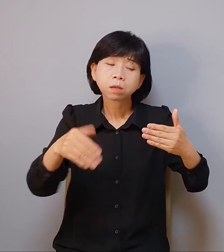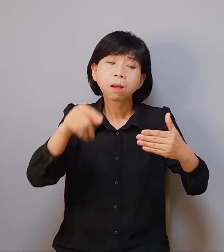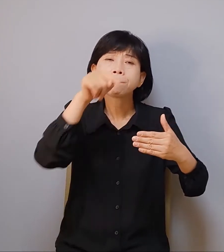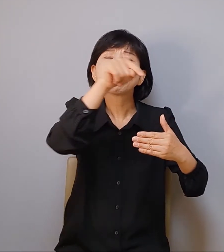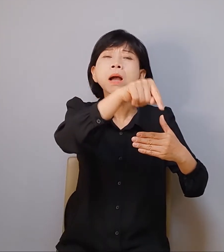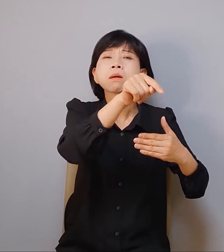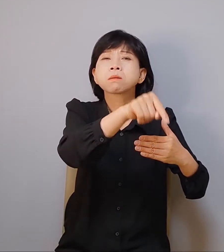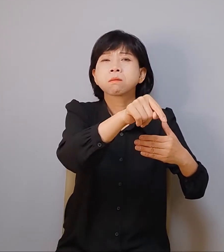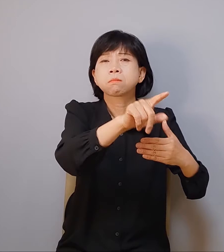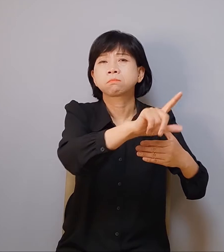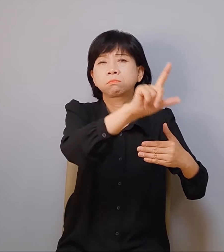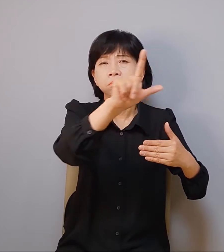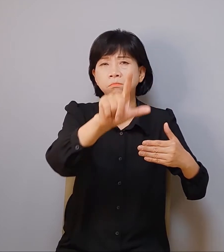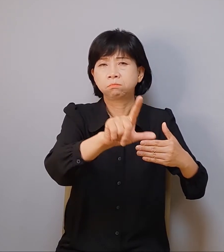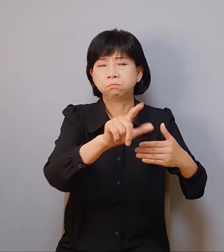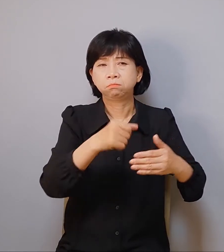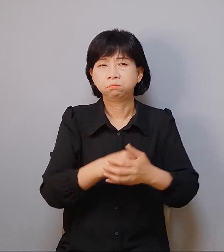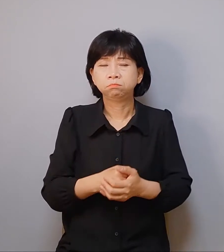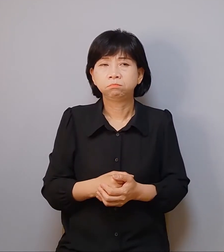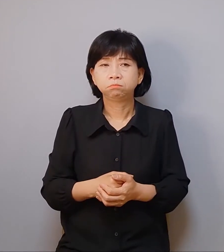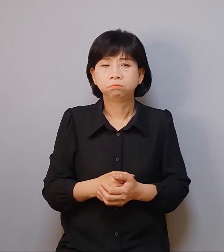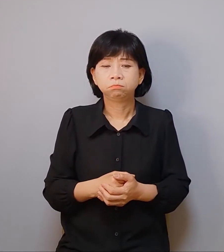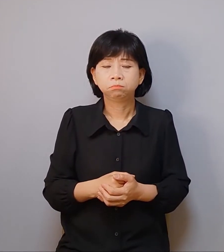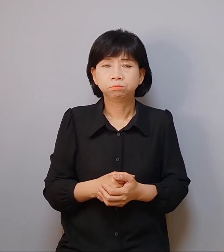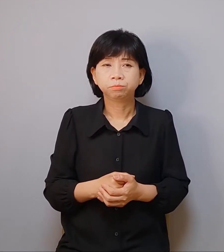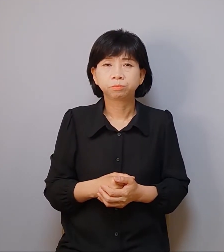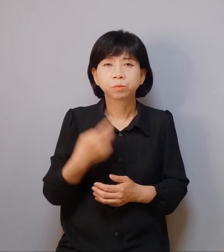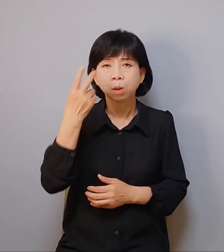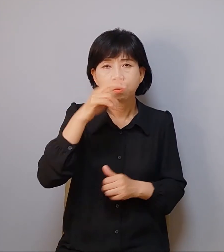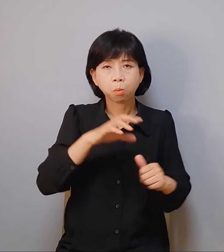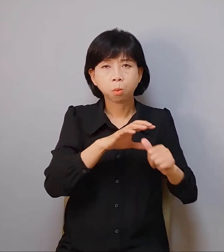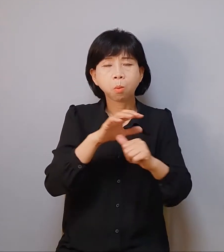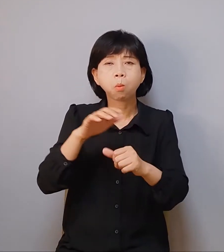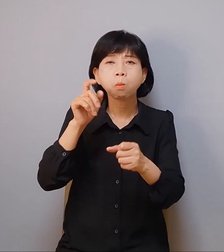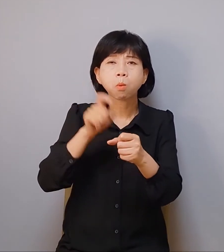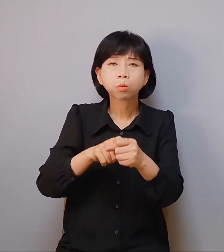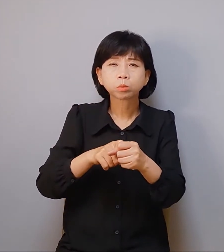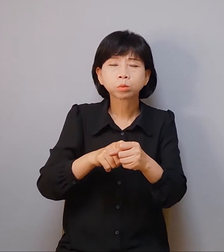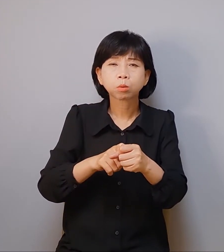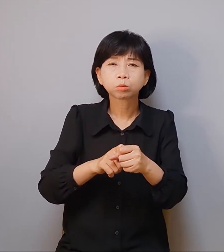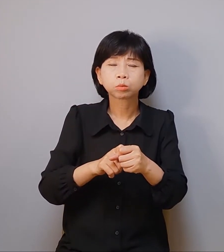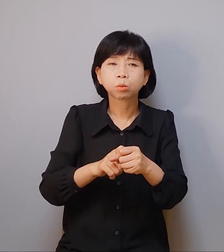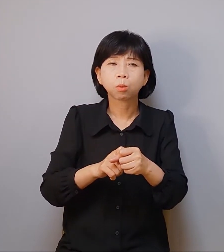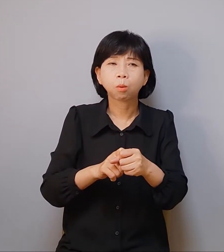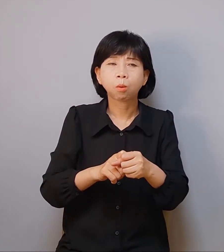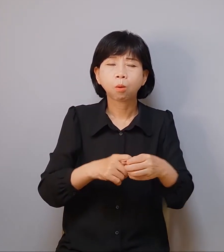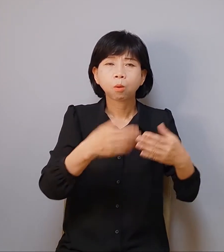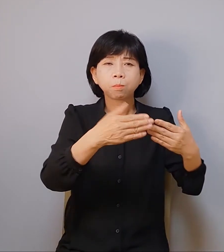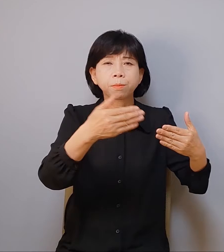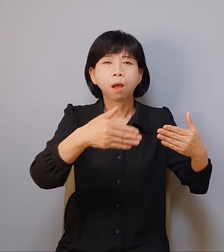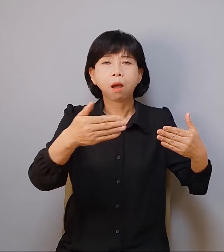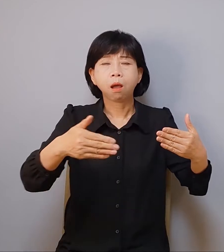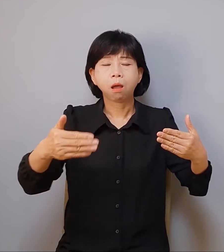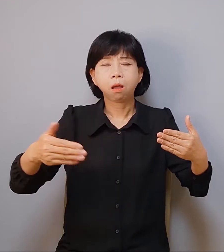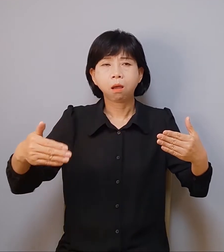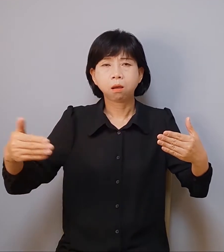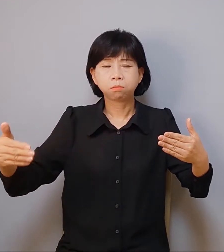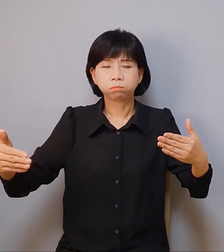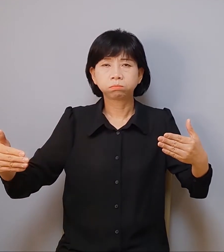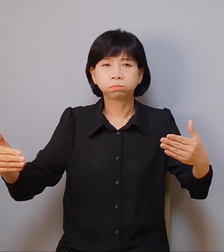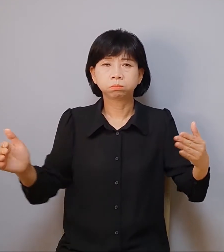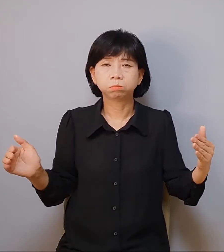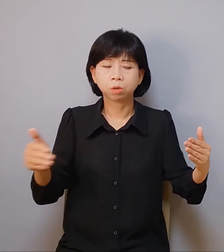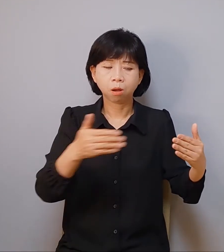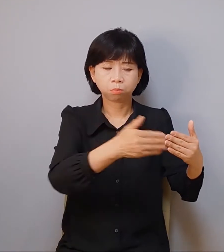위해서 성벽을 만들었습니다. 성 안에 있는 사람들 사방에 동그랗게 성벽을